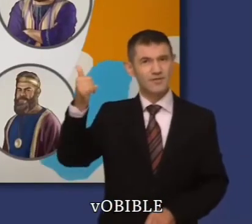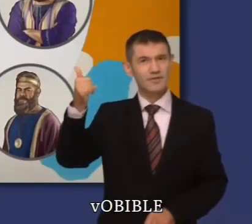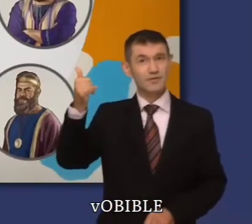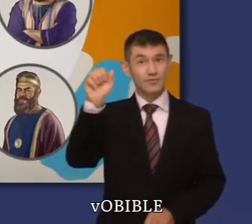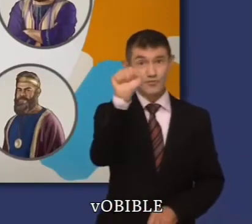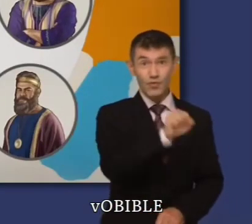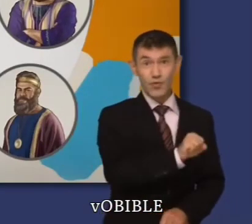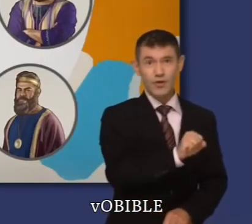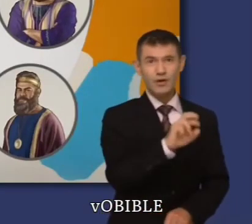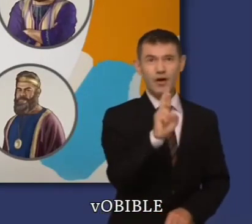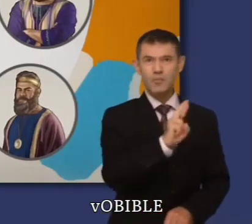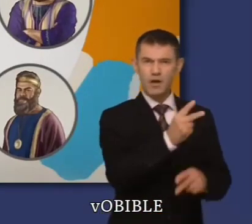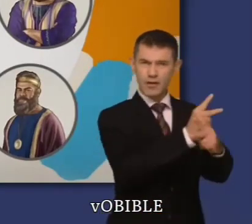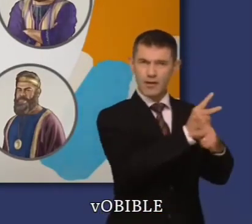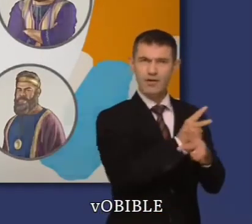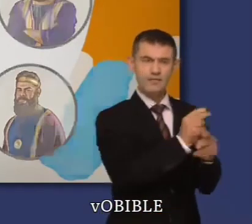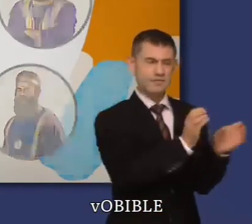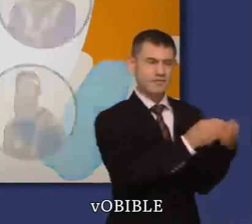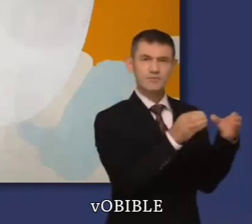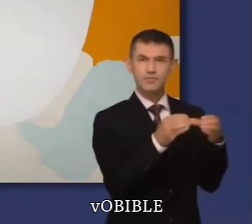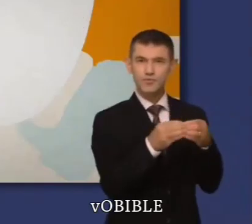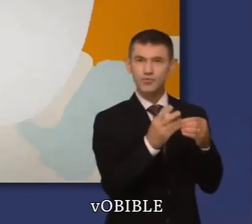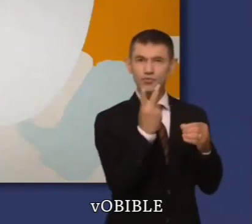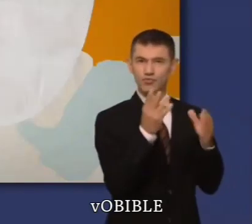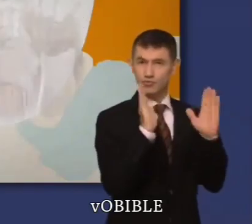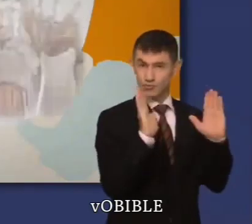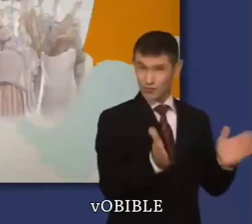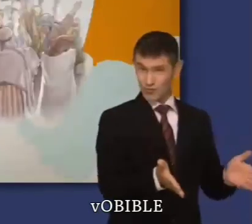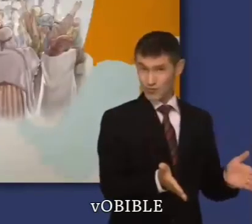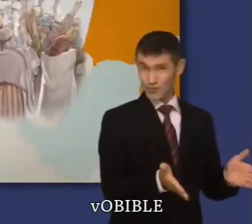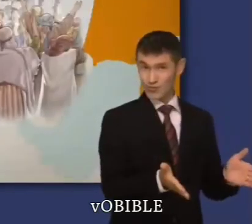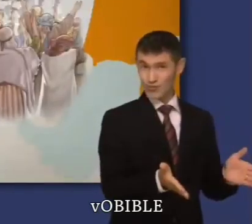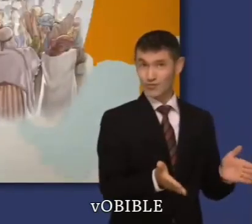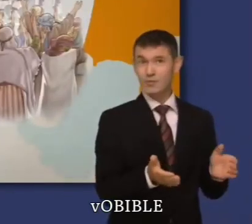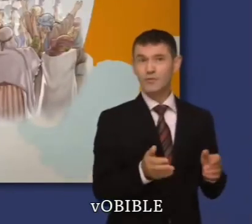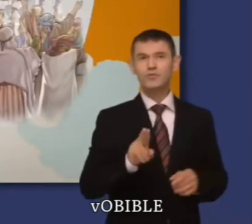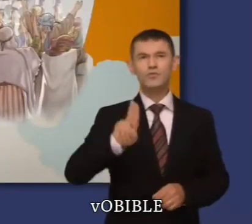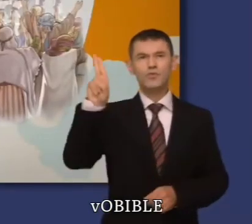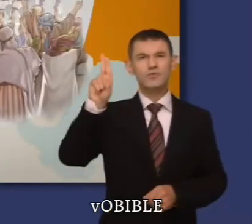ne m'avait pas révélé la moitié de ta sagesse et de ta prospérité. »